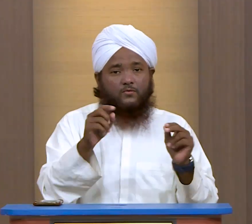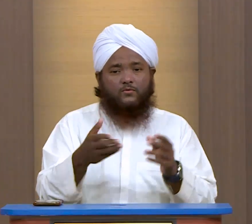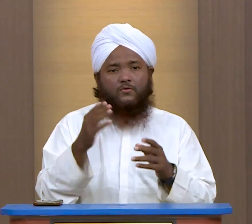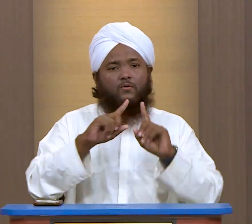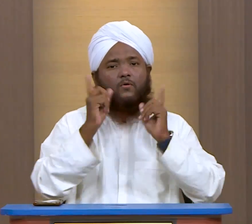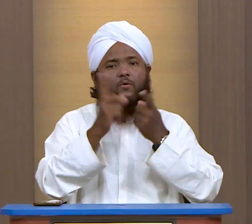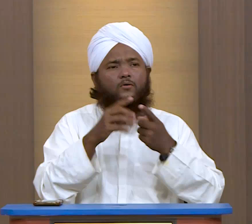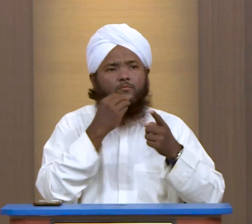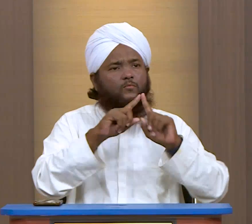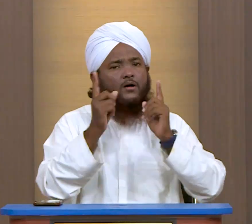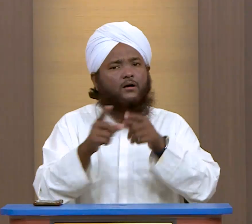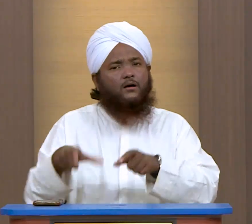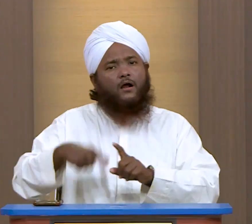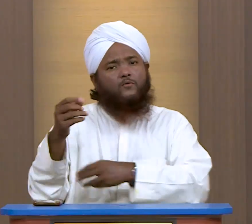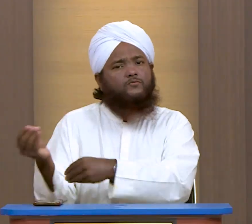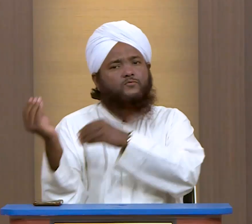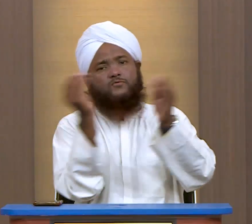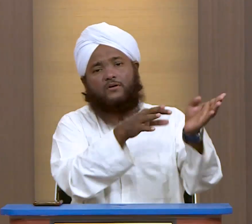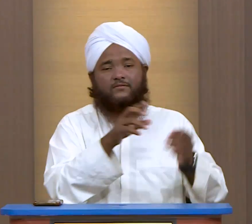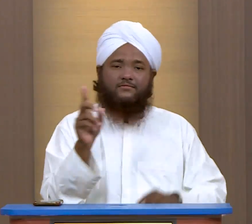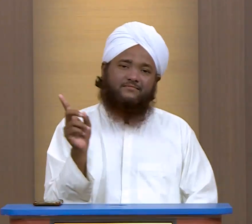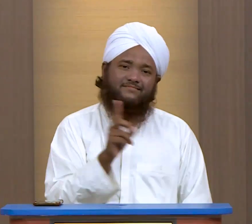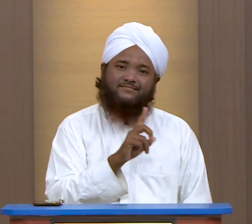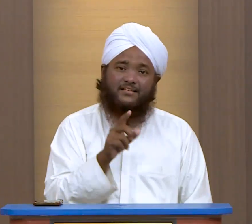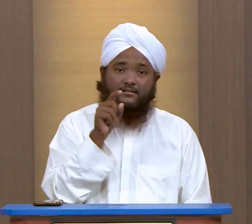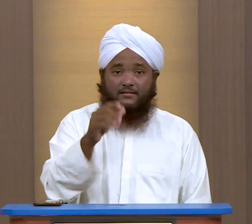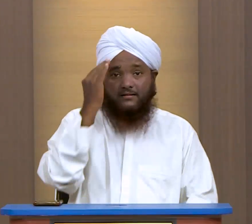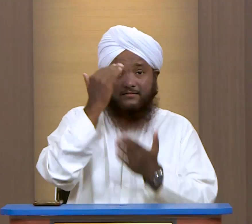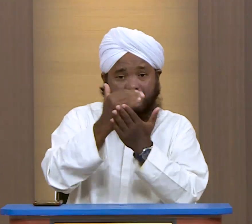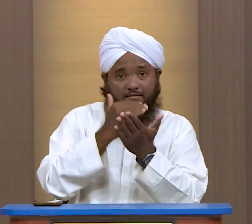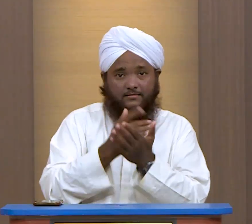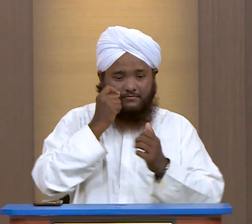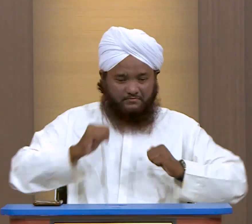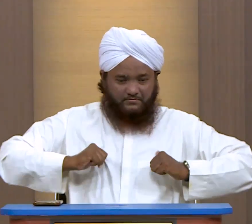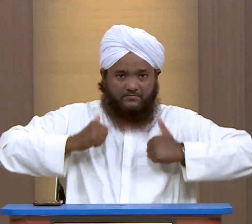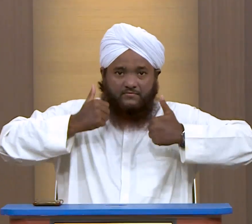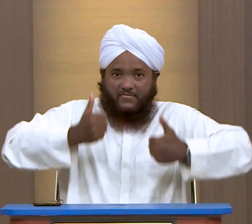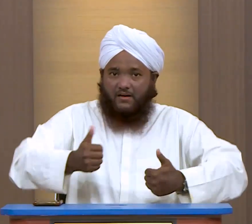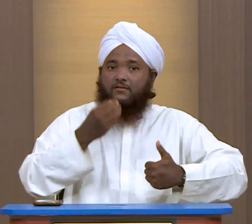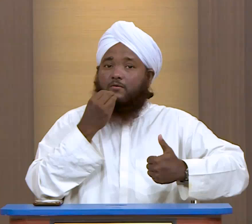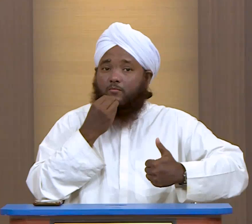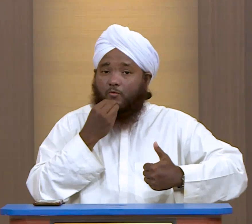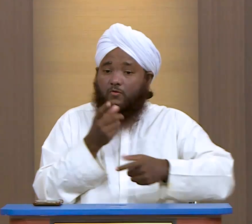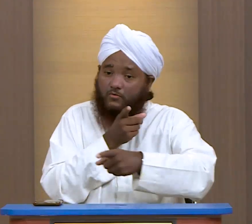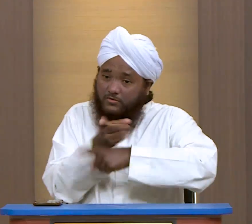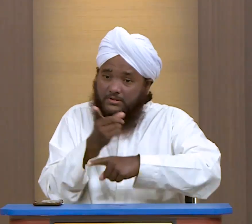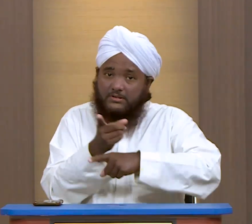تصور نہیں۔ اسلام کا طر امتیاز ہے کہ اس نے جوانوں کو بوڑھوں کے ساتھ ادب و احترام سے پیش آنے اور ان